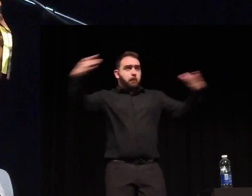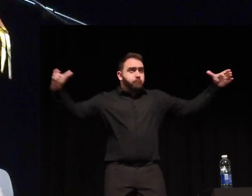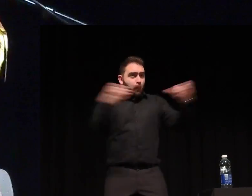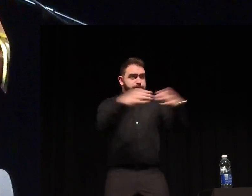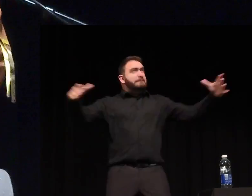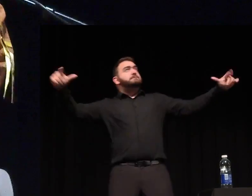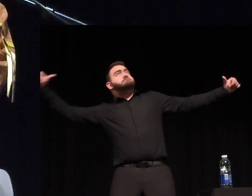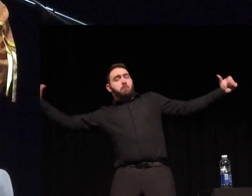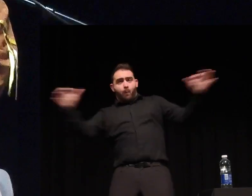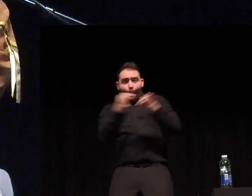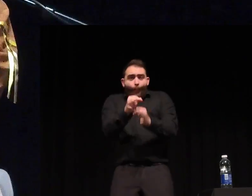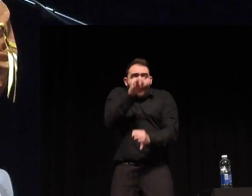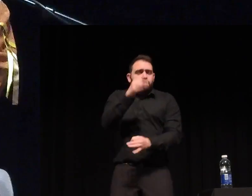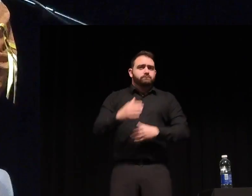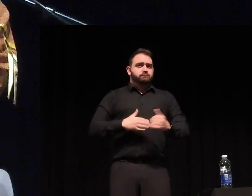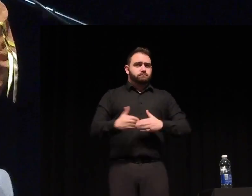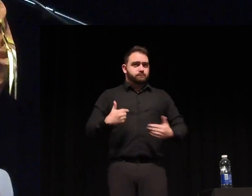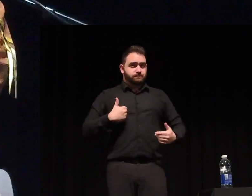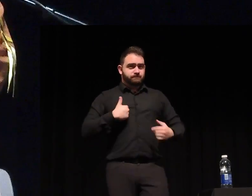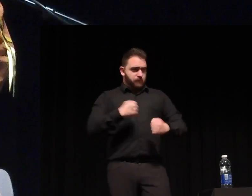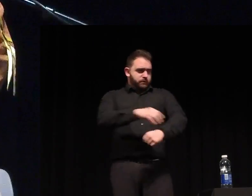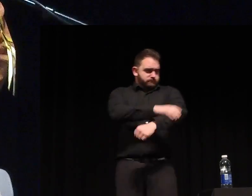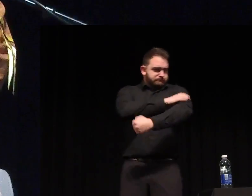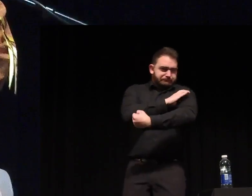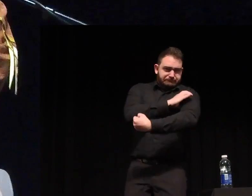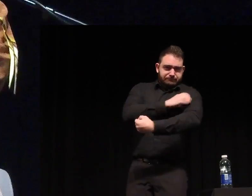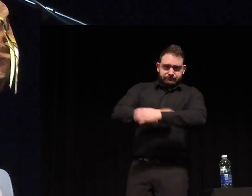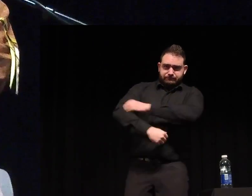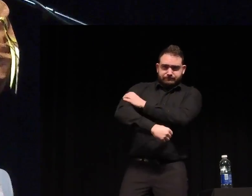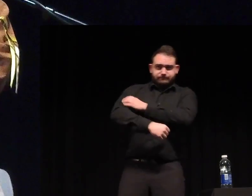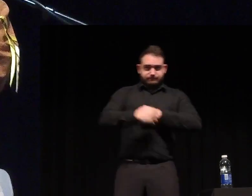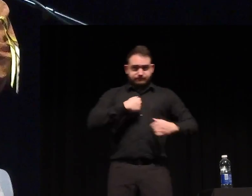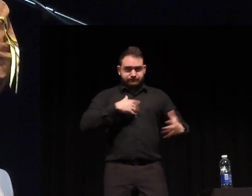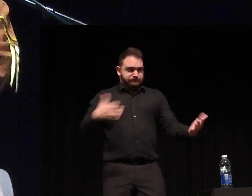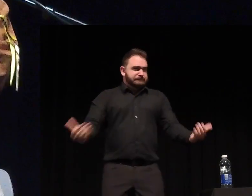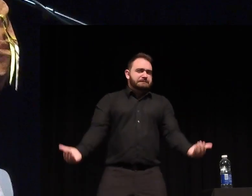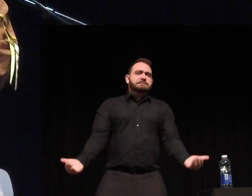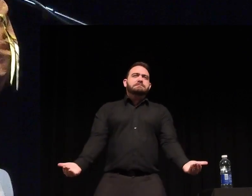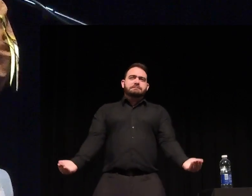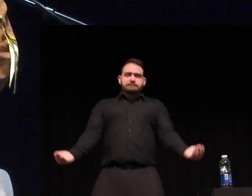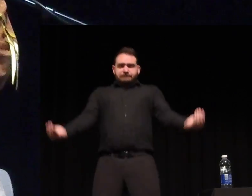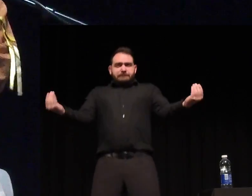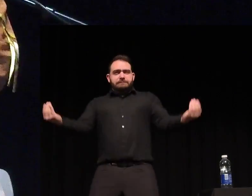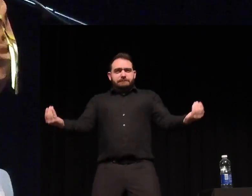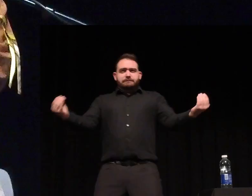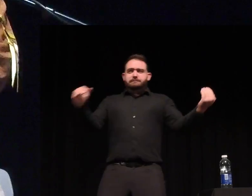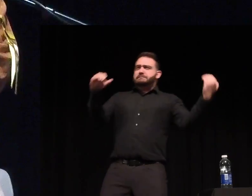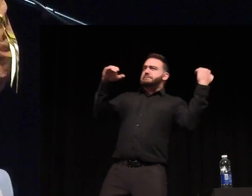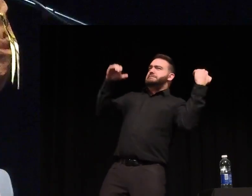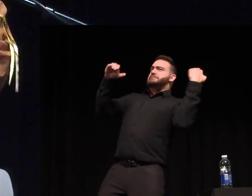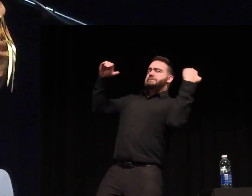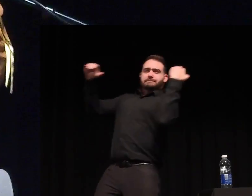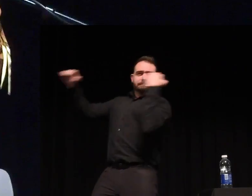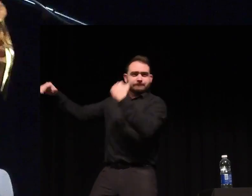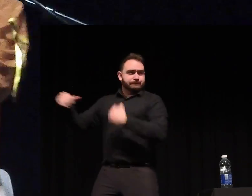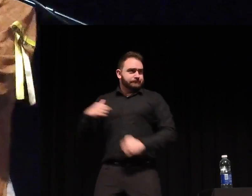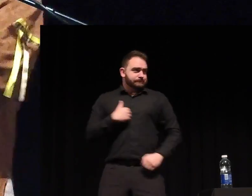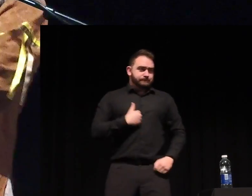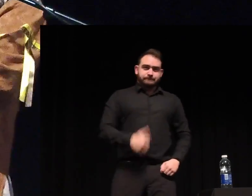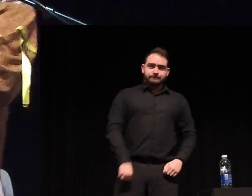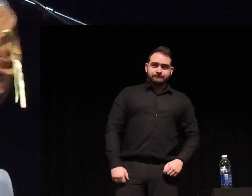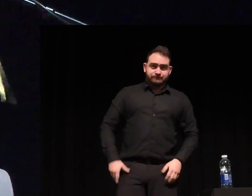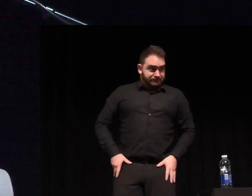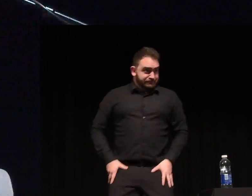Mes bras sont très forts. Je peux lever mon propre poids en bois. Mes cuisses,